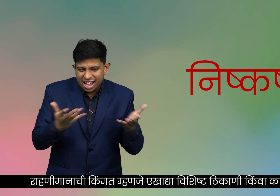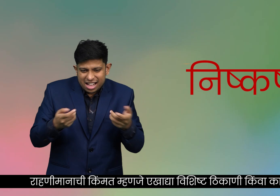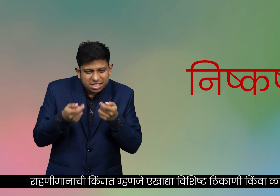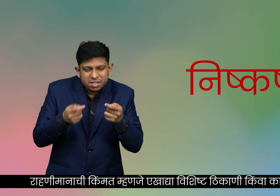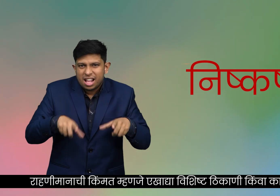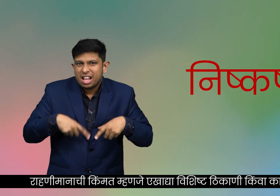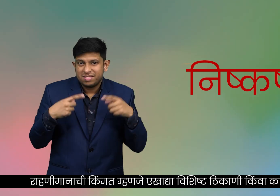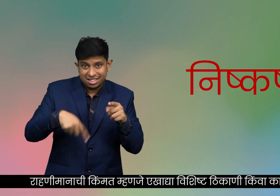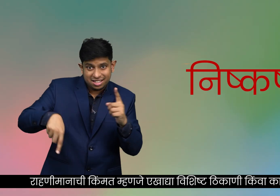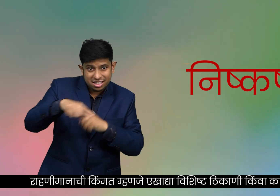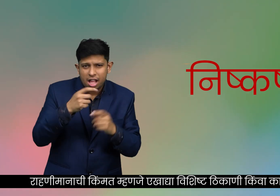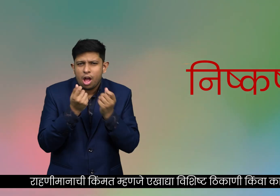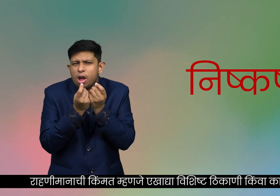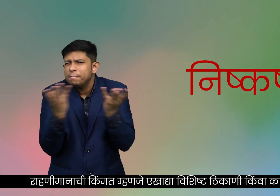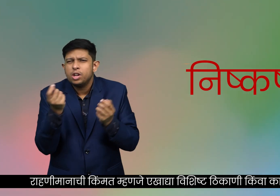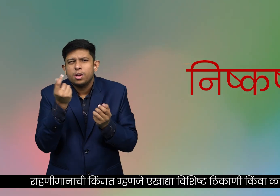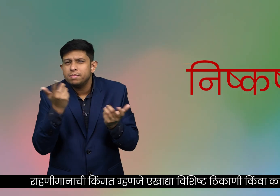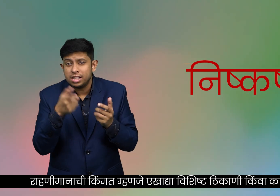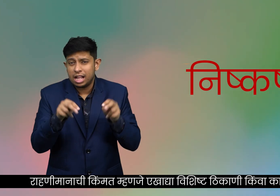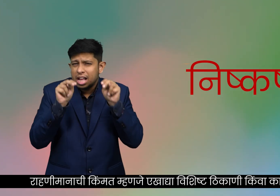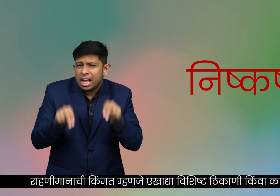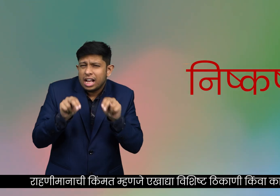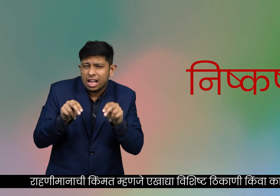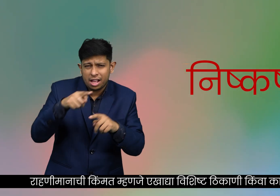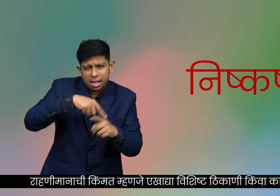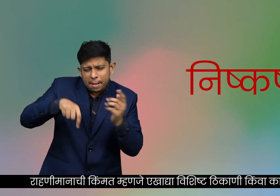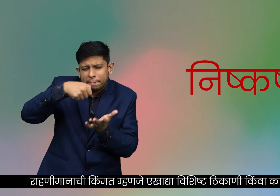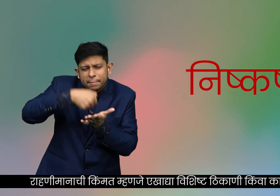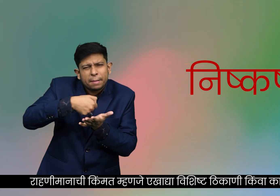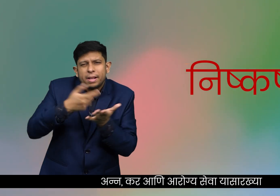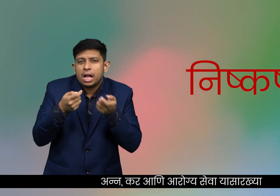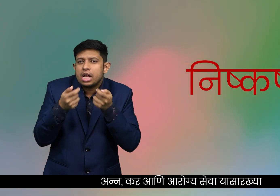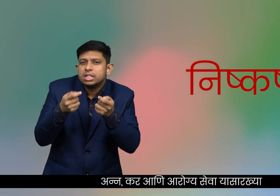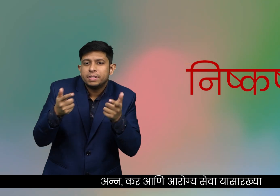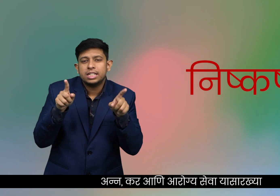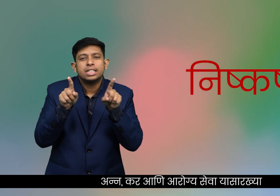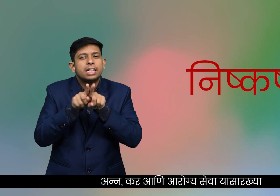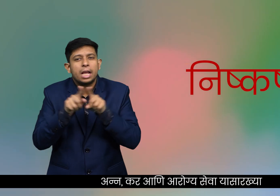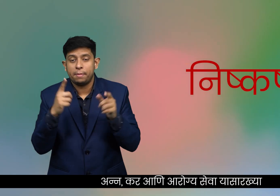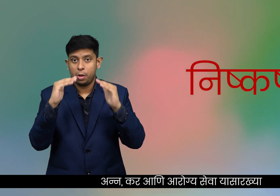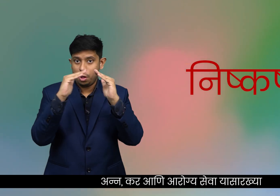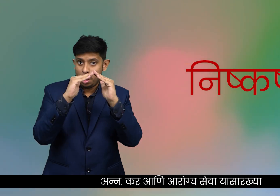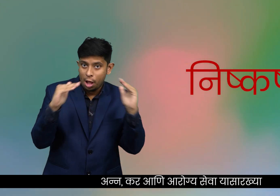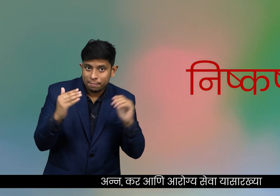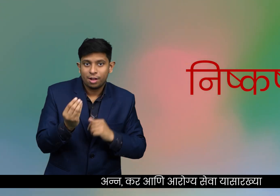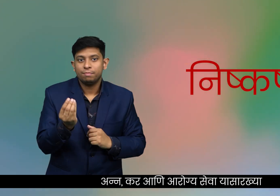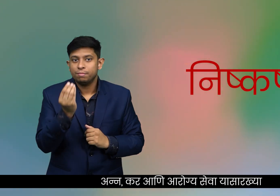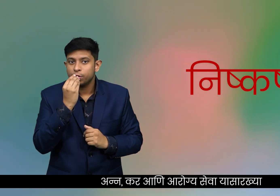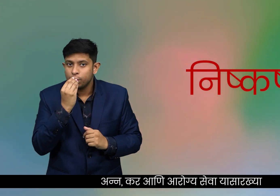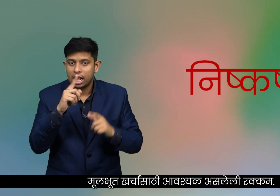राहणीमानाची किंमत म्हणजे एखाद्या विशिष्ट ठिकाणी किंवा कालावधीत घरे, अन्न, कर आणि